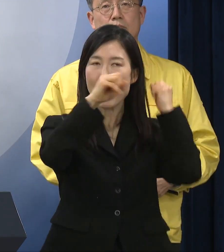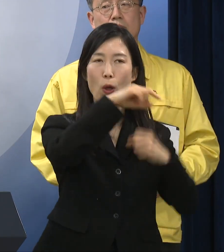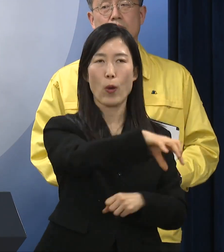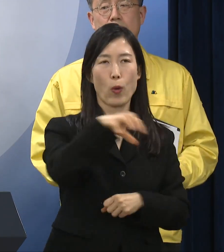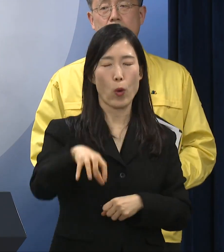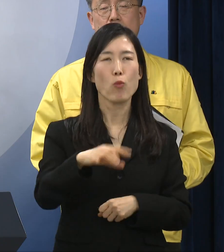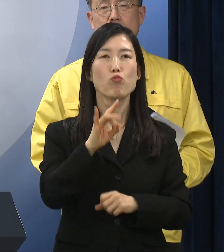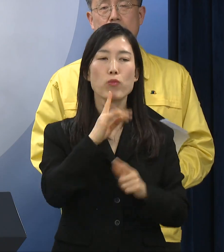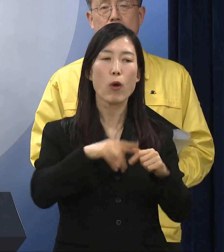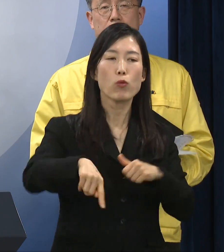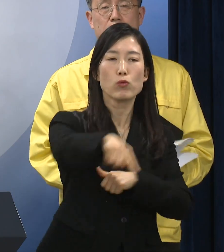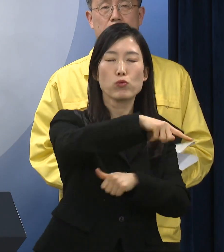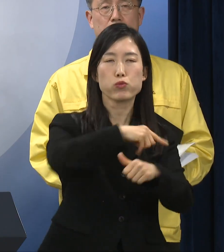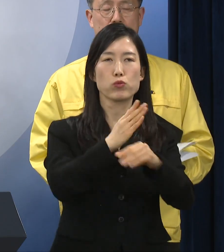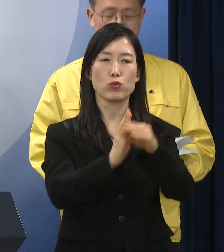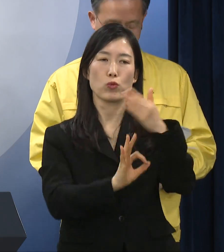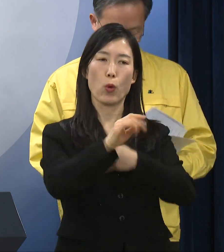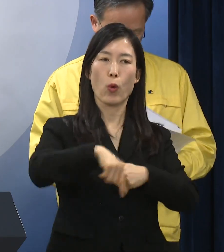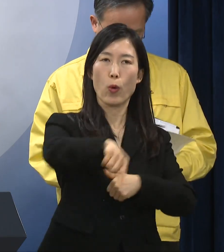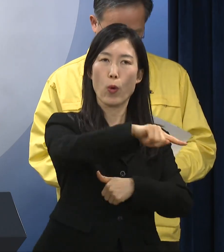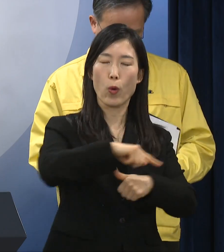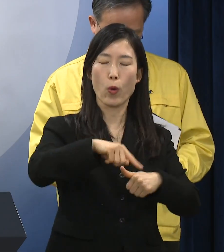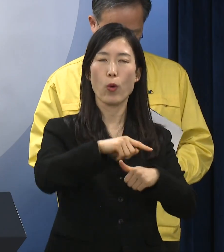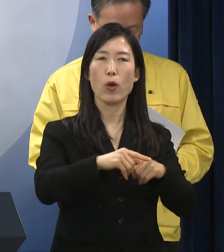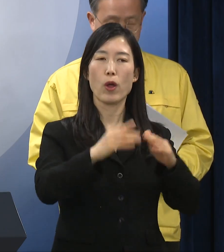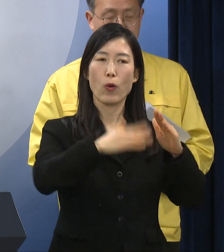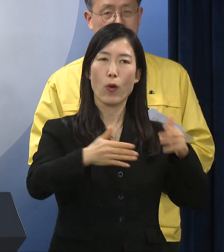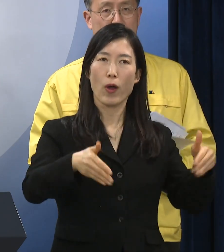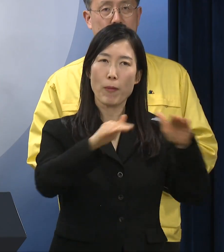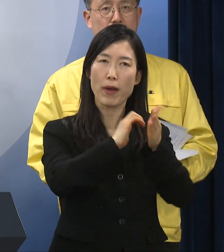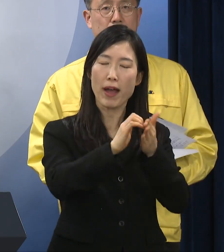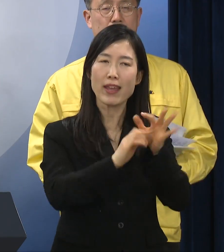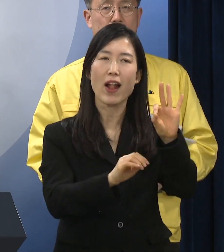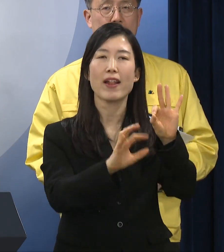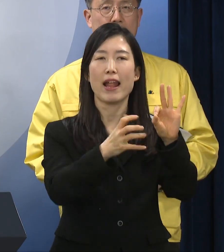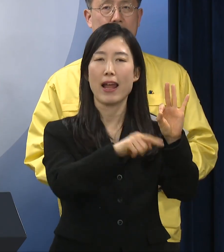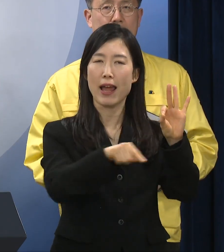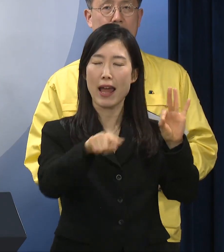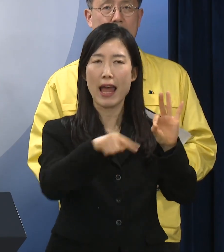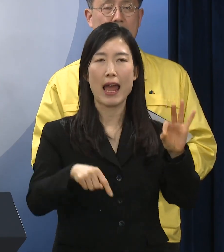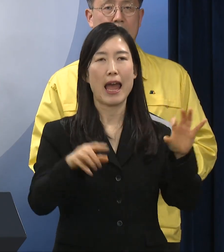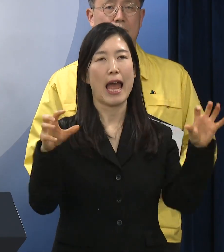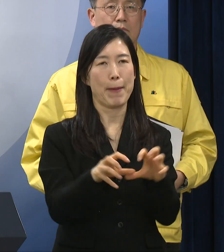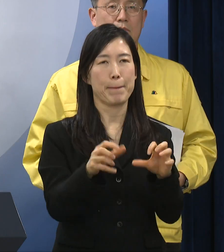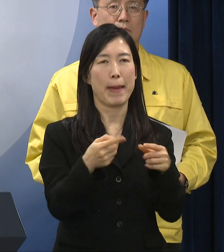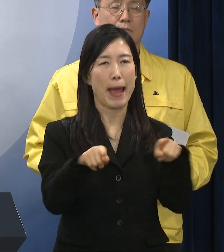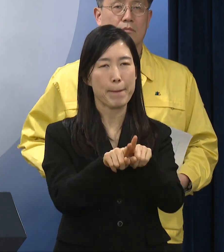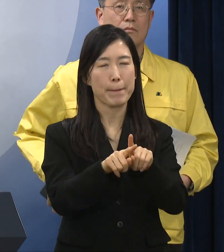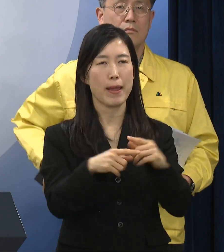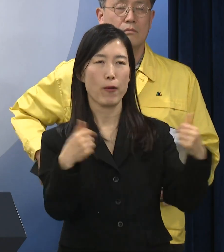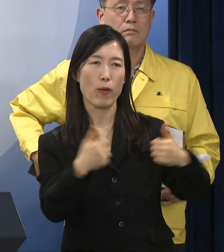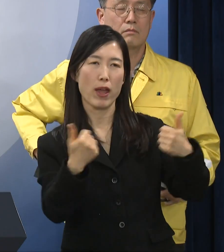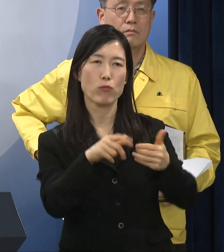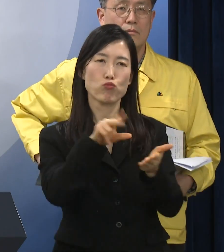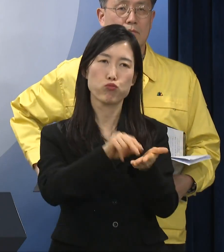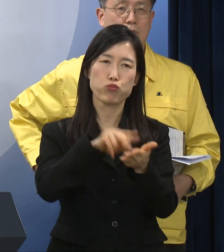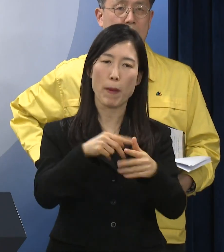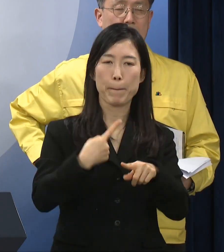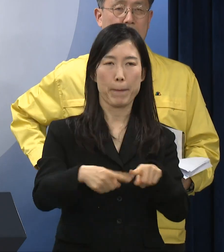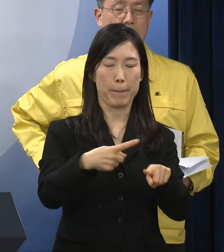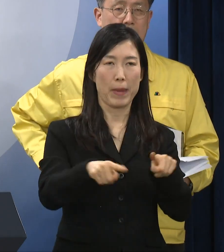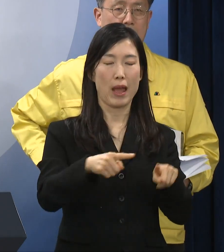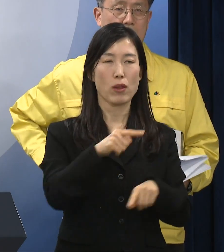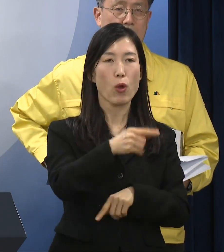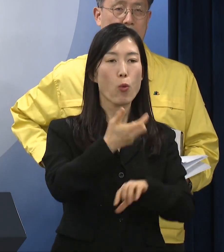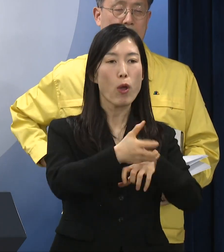현지 10여 개 인근 공간들과 함께 합동 상황 점검 회의를 개최하여서 현지 상황을 평가하고 우리